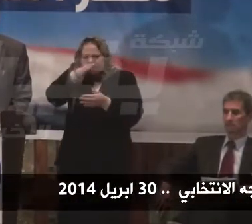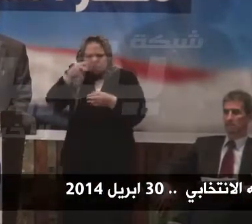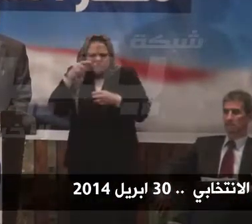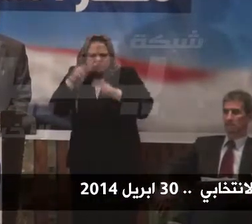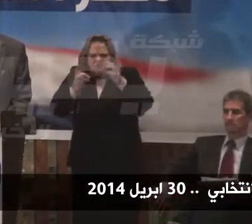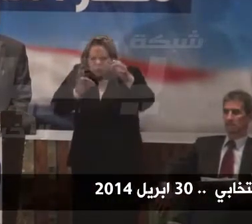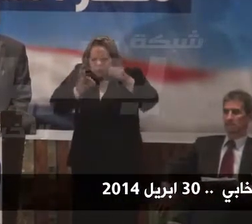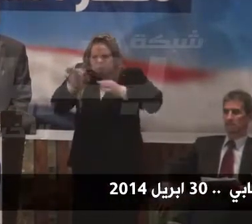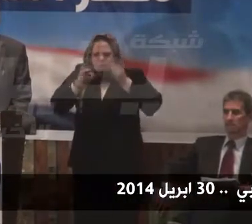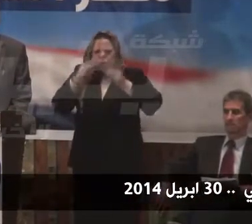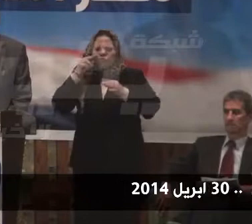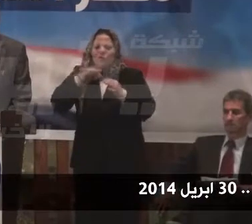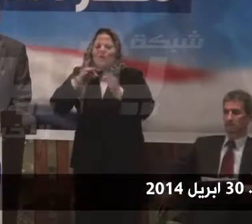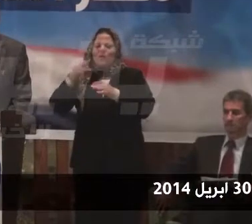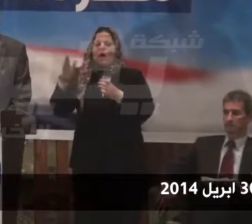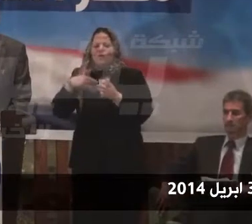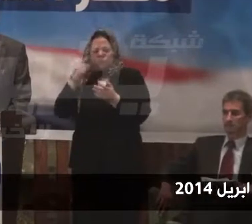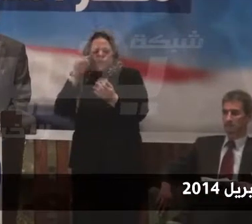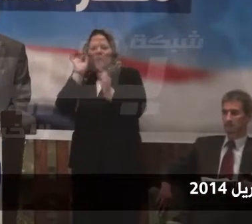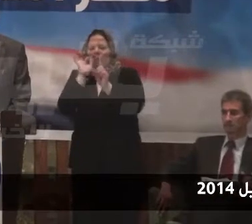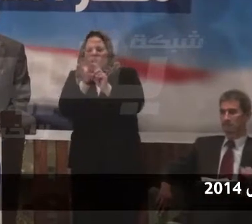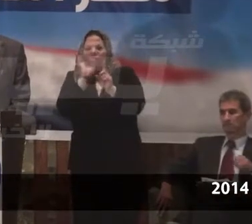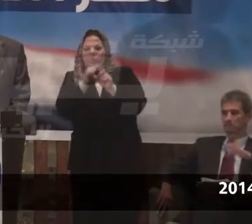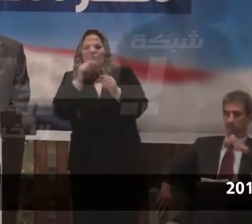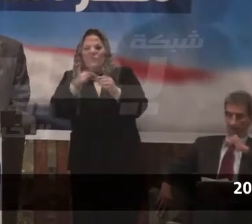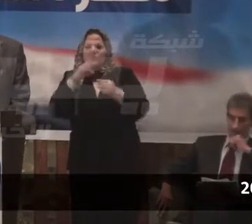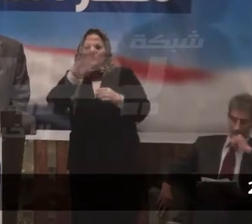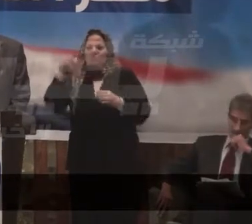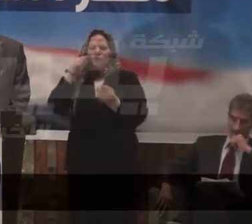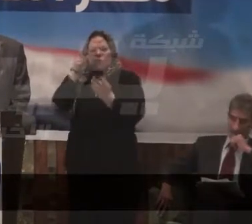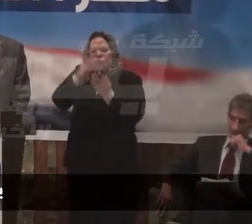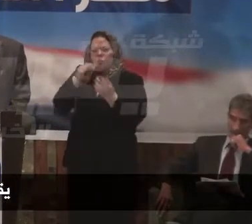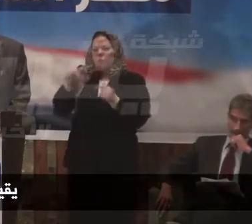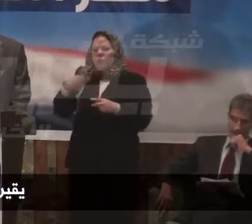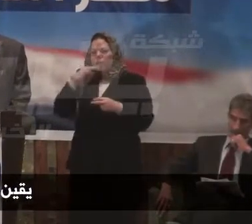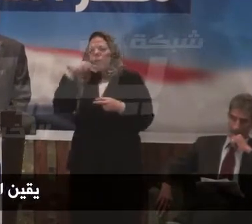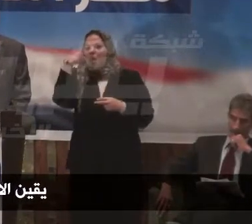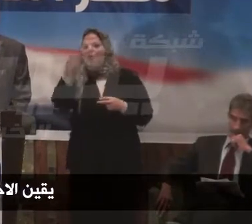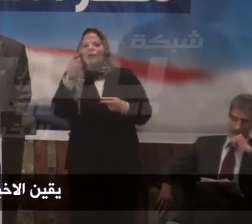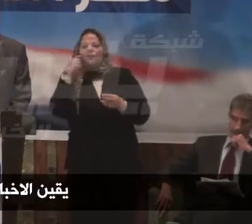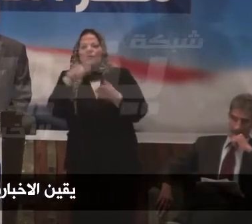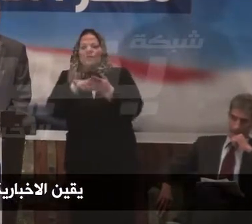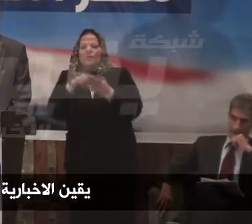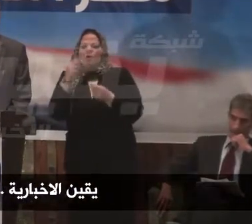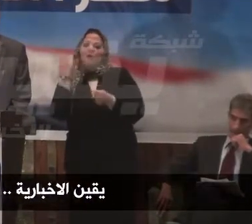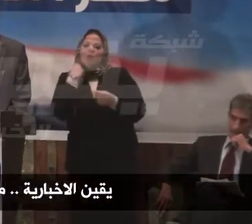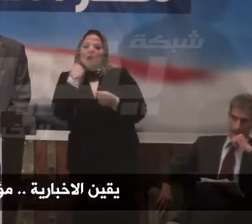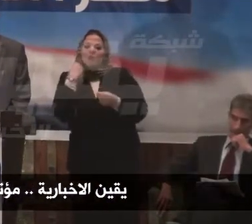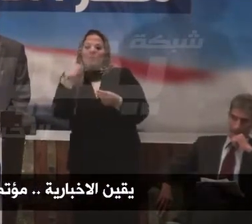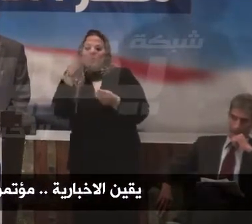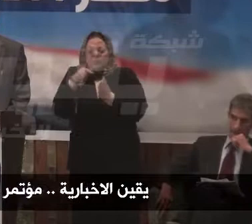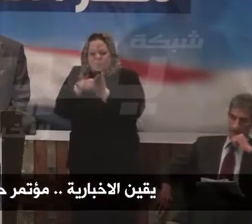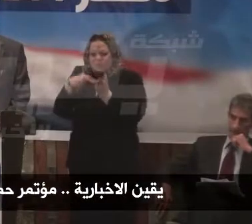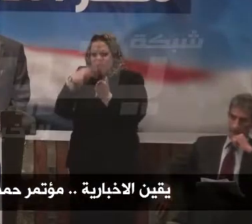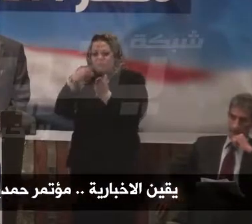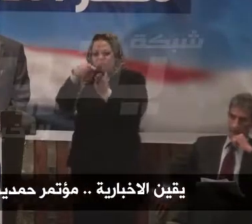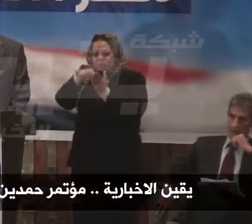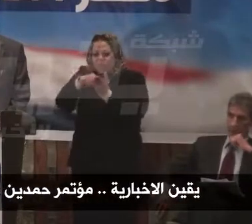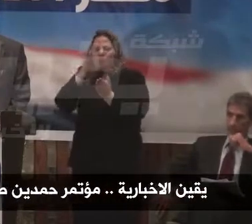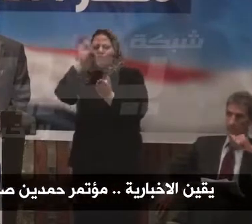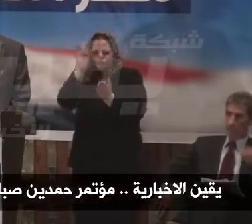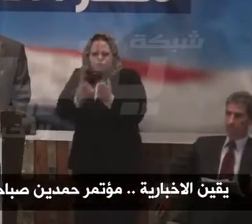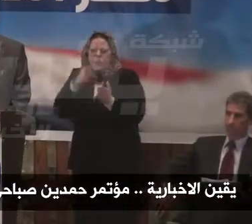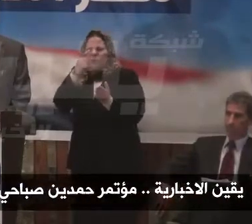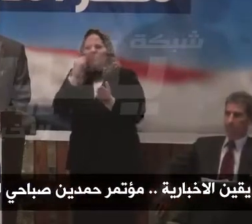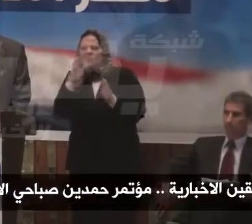مدروسه دراسه وافيه، وكل رقم سأذكره لحضراتكم هو رقم موثوق فيه ويمكن